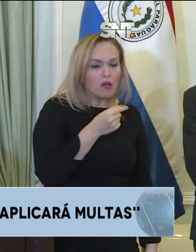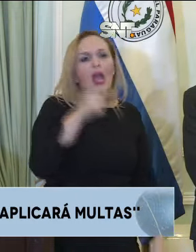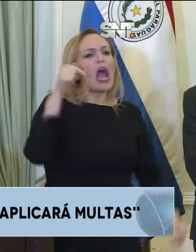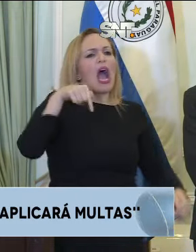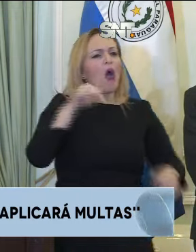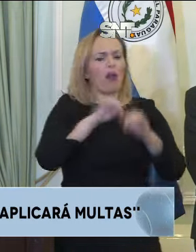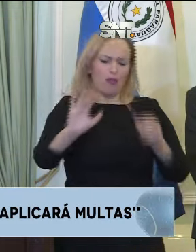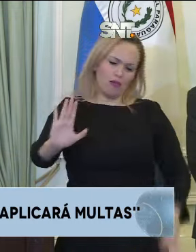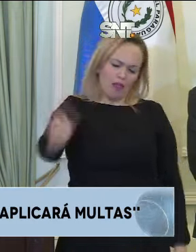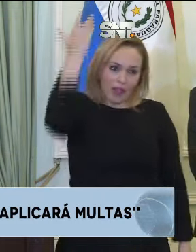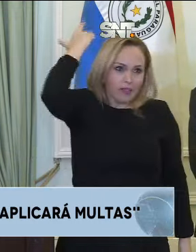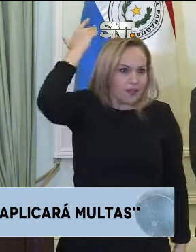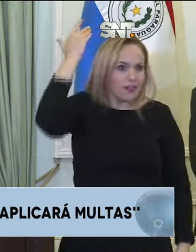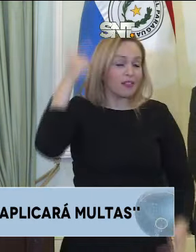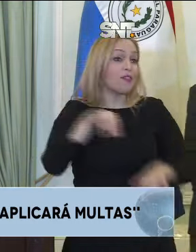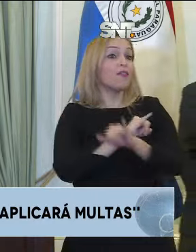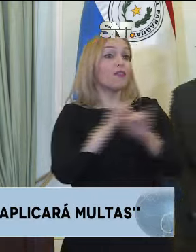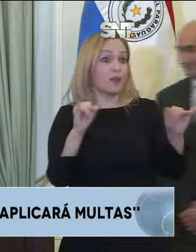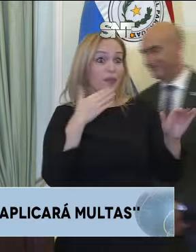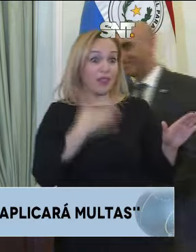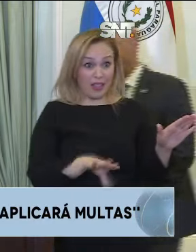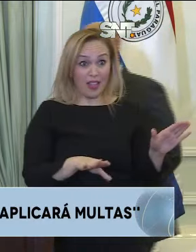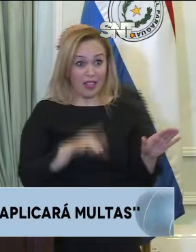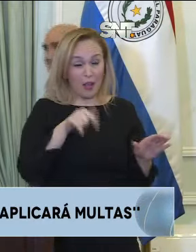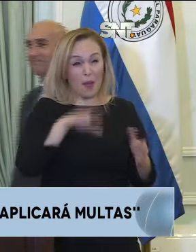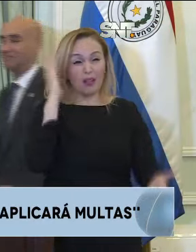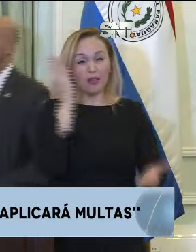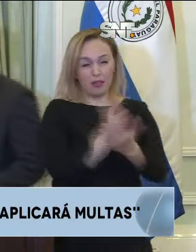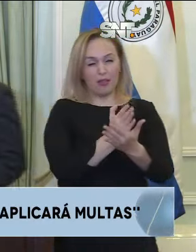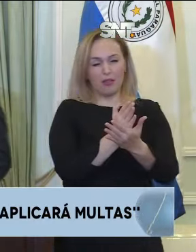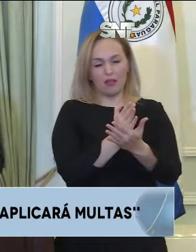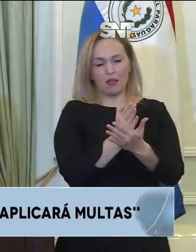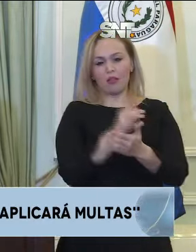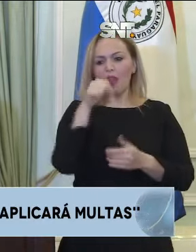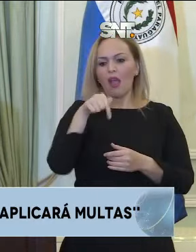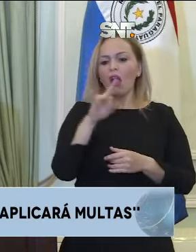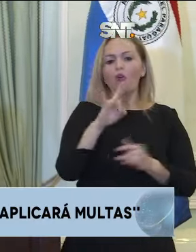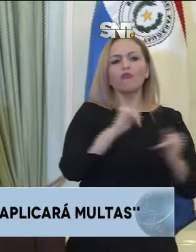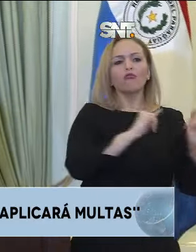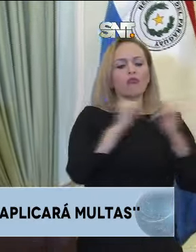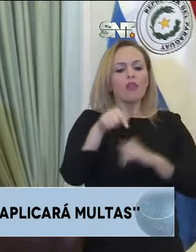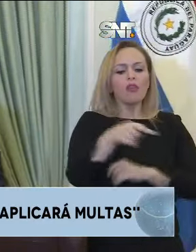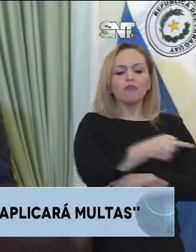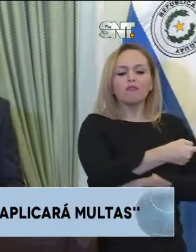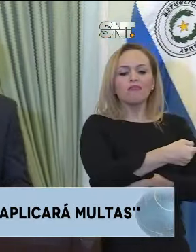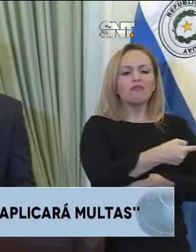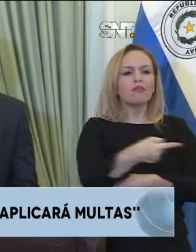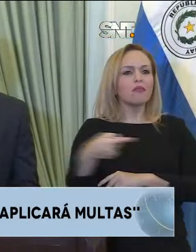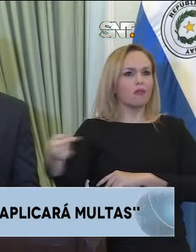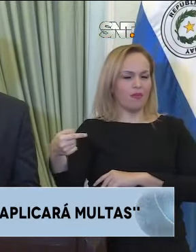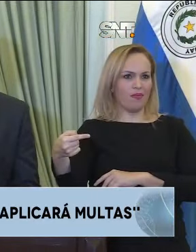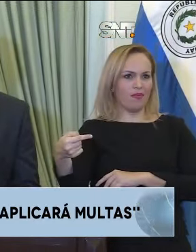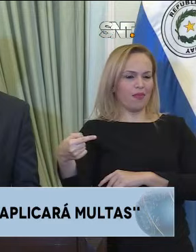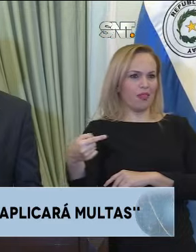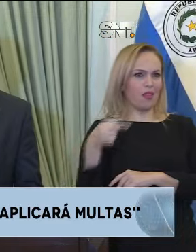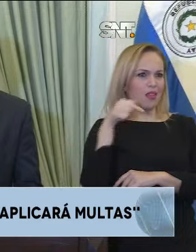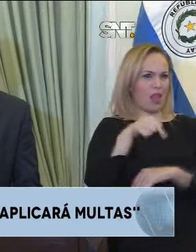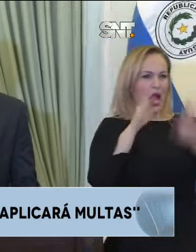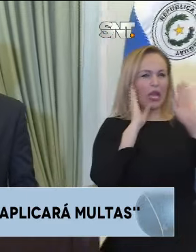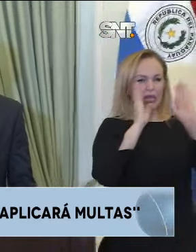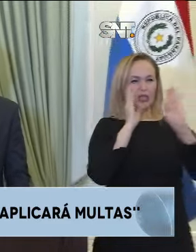ahí. Claro. Gracias, doctor. Y para el doctor Mazoleni, si por favor. En estos ocho días, ¿qué esperan desde el punto de vista sanitario? Es decir, atendiendo a que